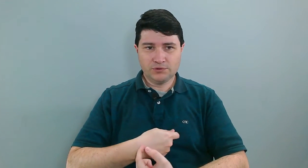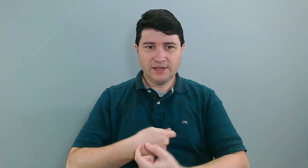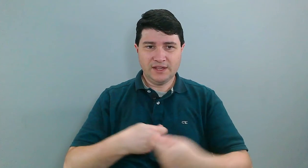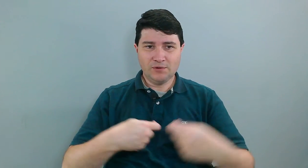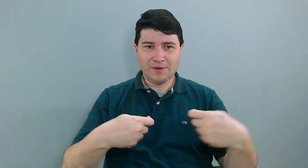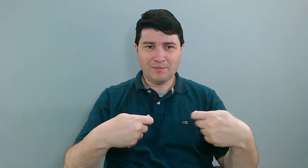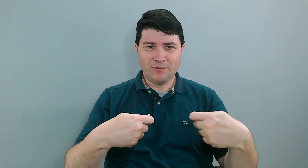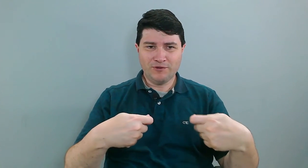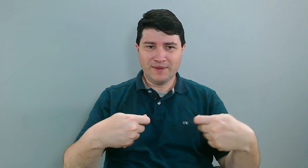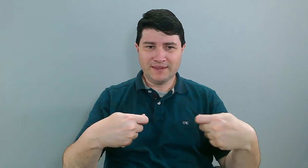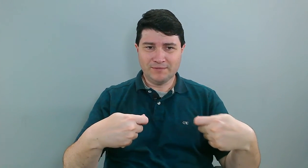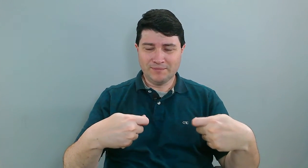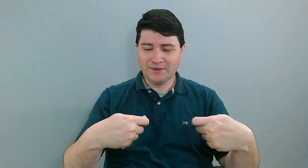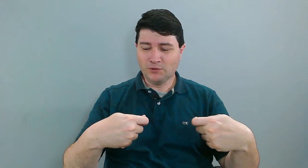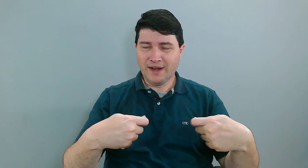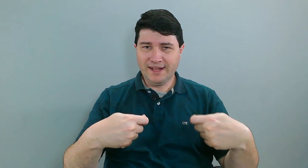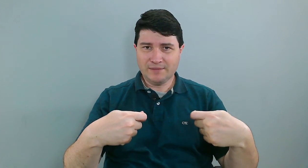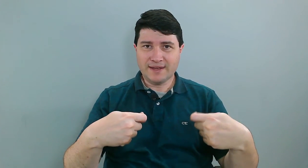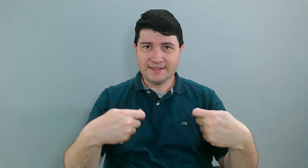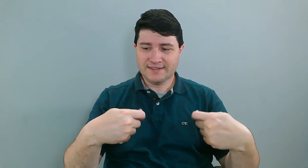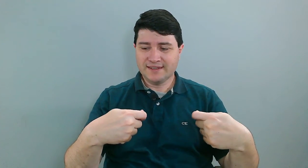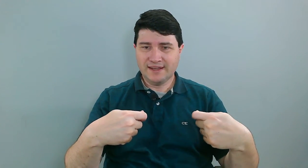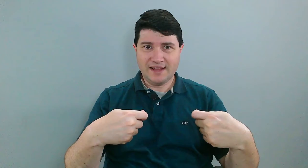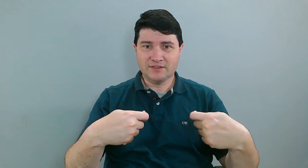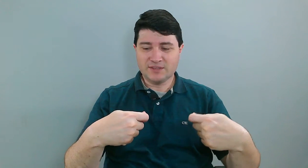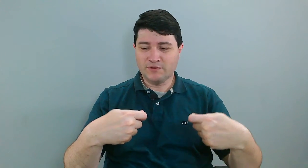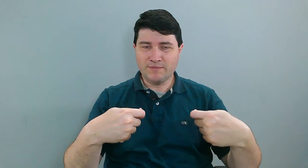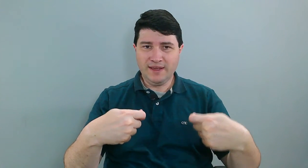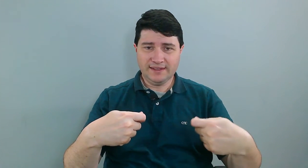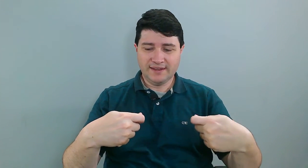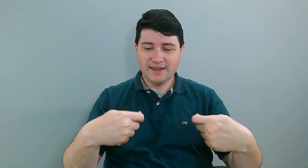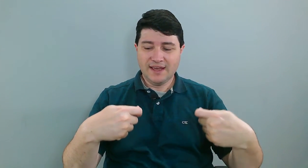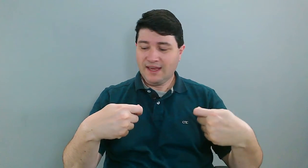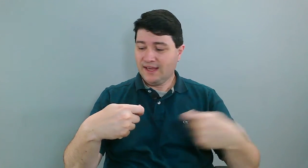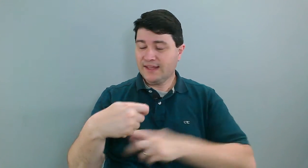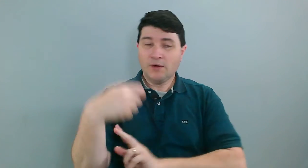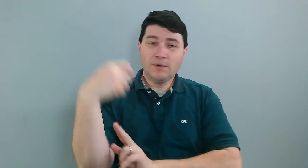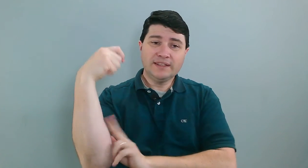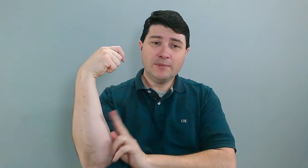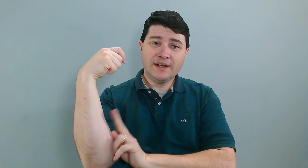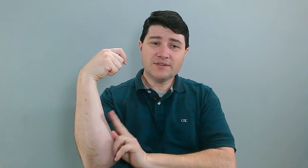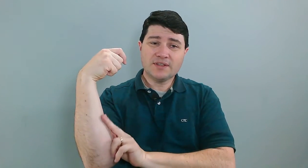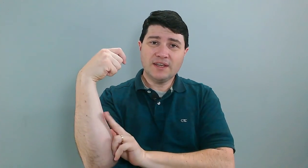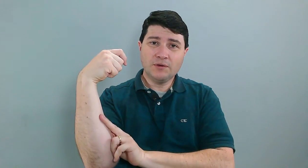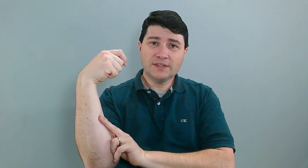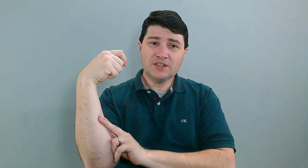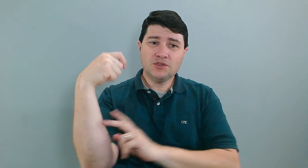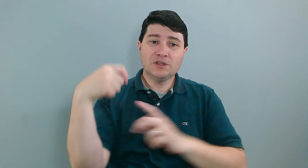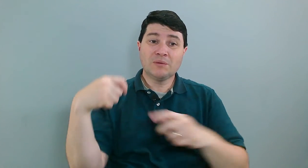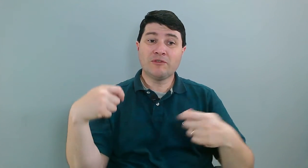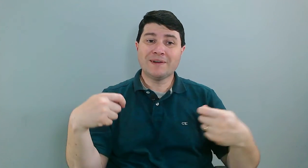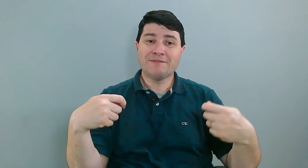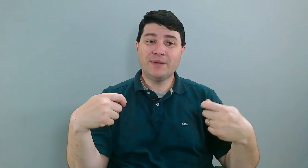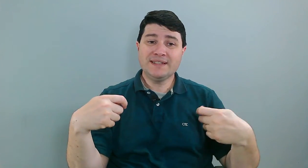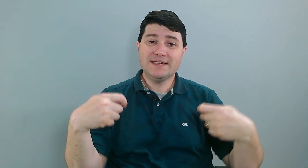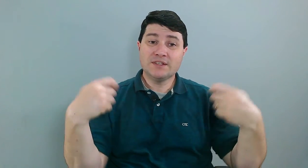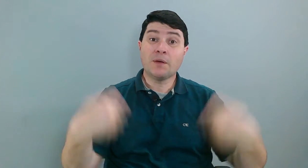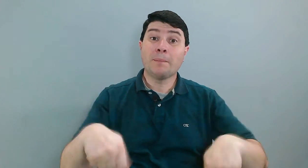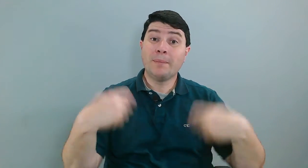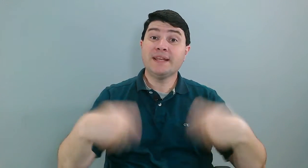deu uma dobrada, mas ele não se movimenta. E daí é o antebraço que rotaciona de forma precisa, ó,